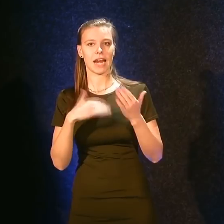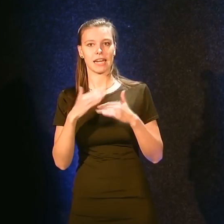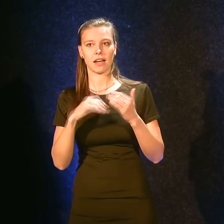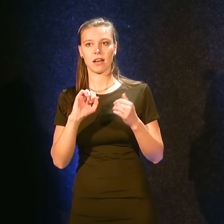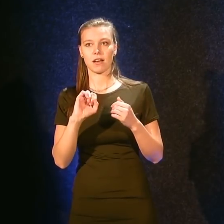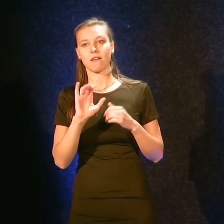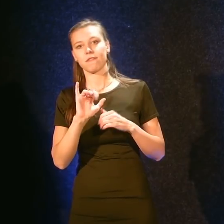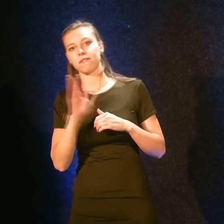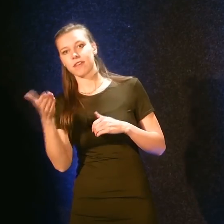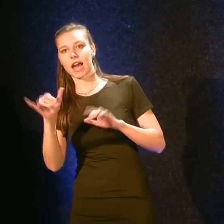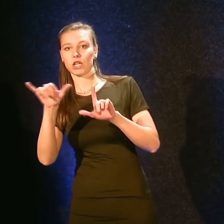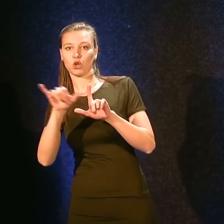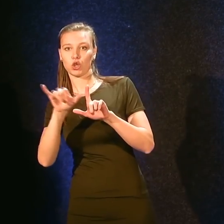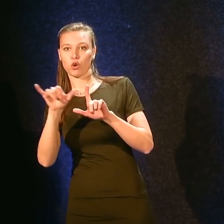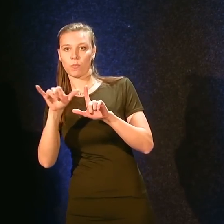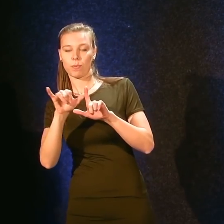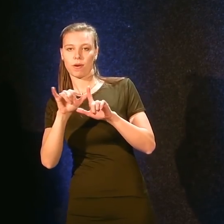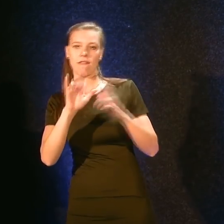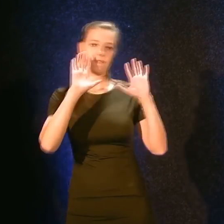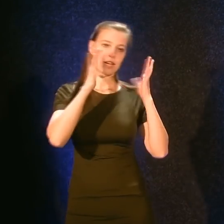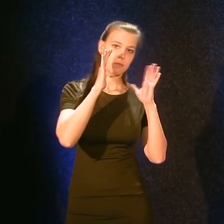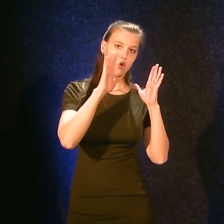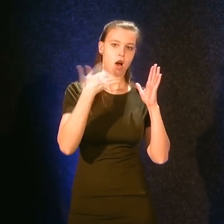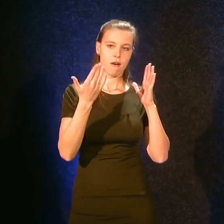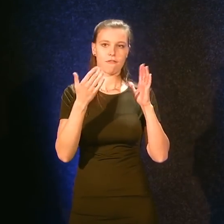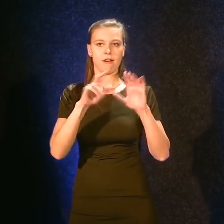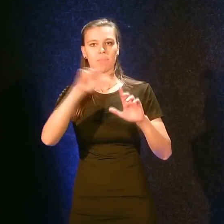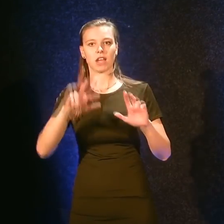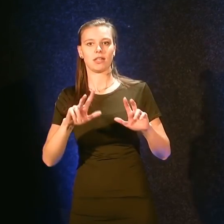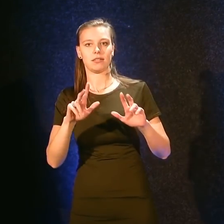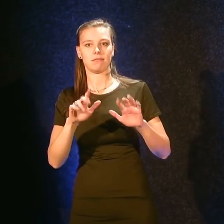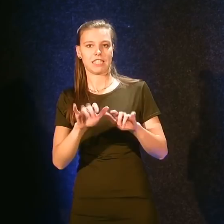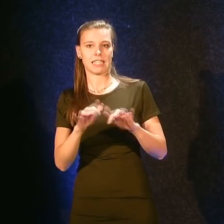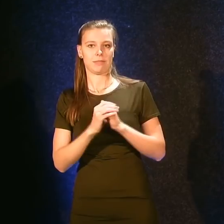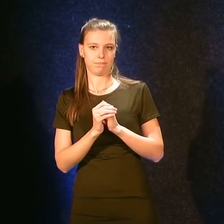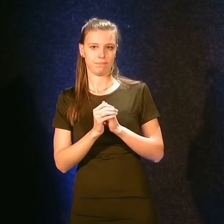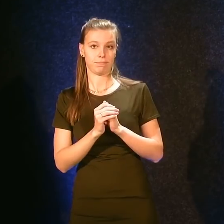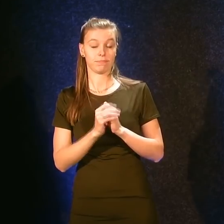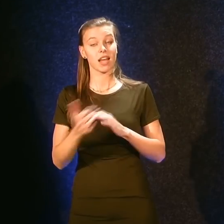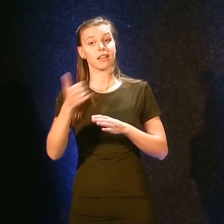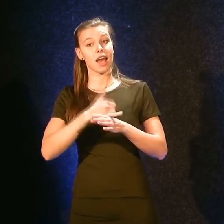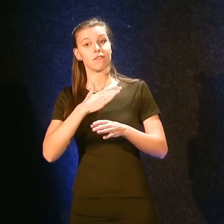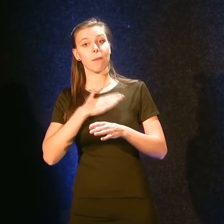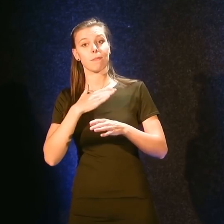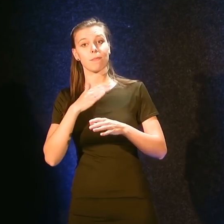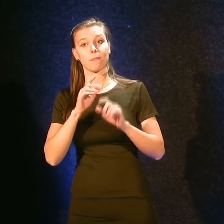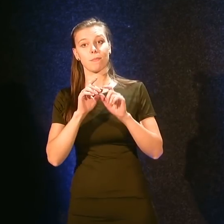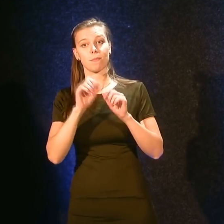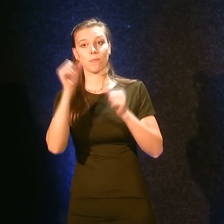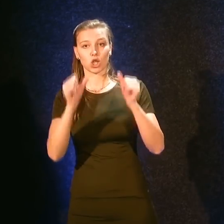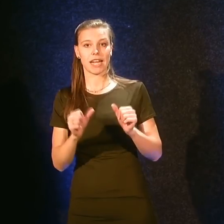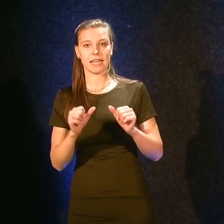reageren op YouTube, Facebook en chatten via de website. Maar ook aan het eind van een mozaïekdienst